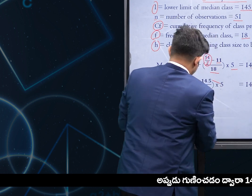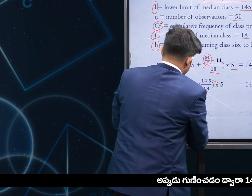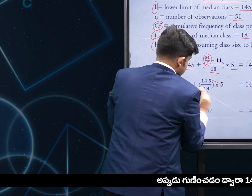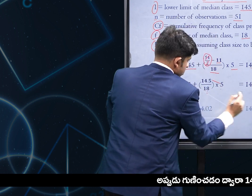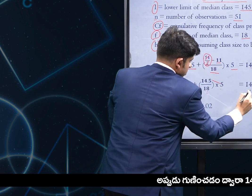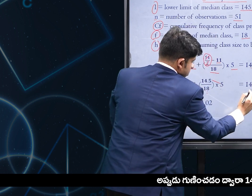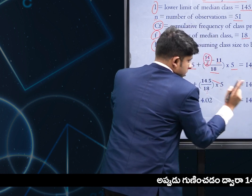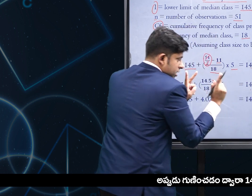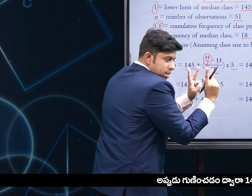72.5/18.